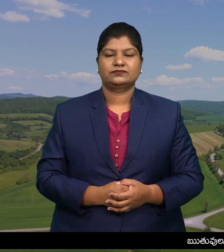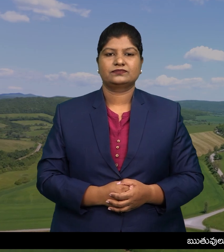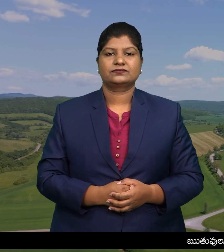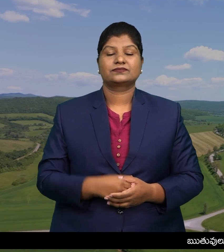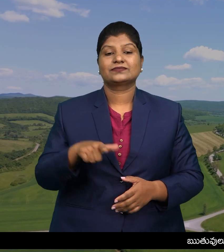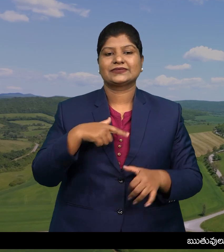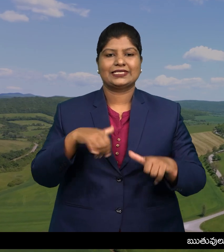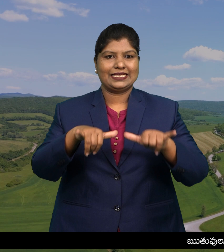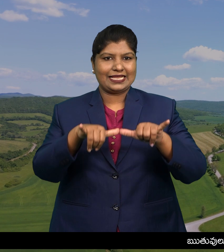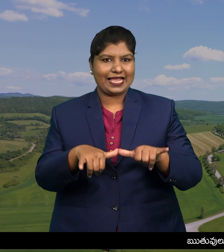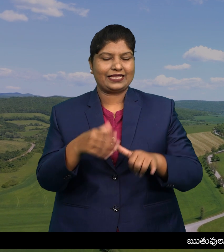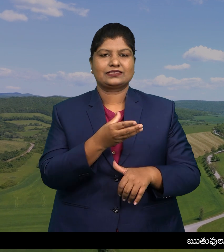ఋతువులు మారుతూ ఉండటం వల్ల